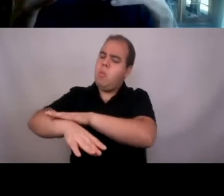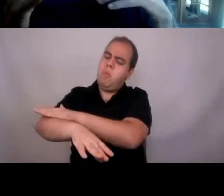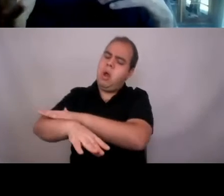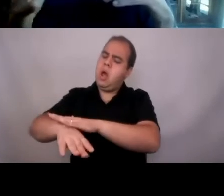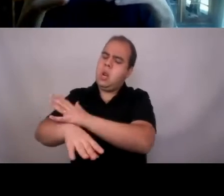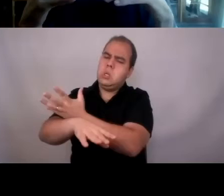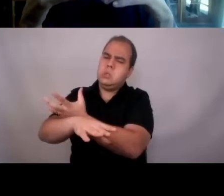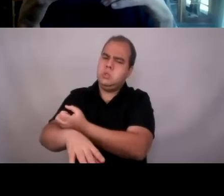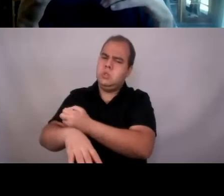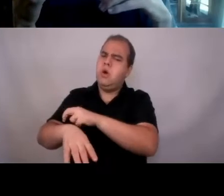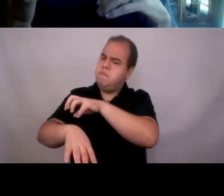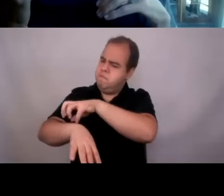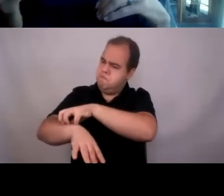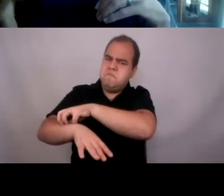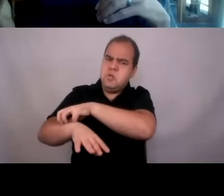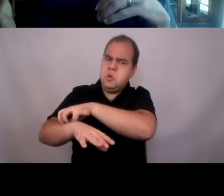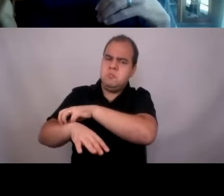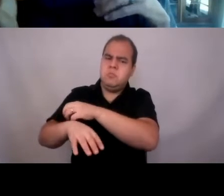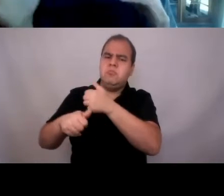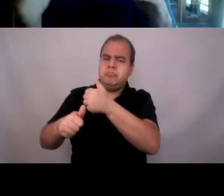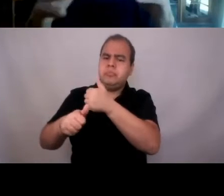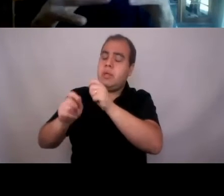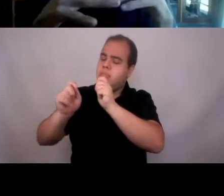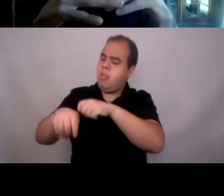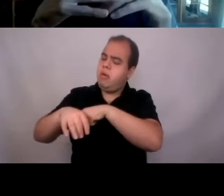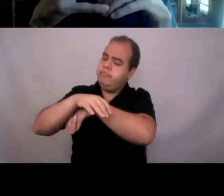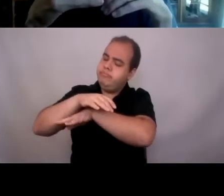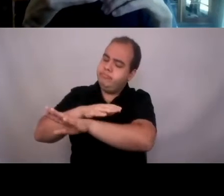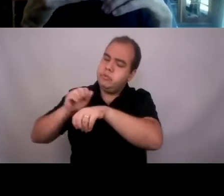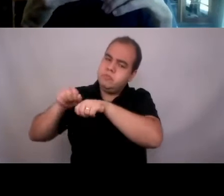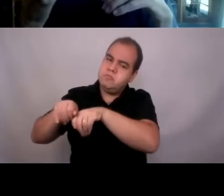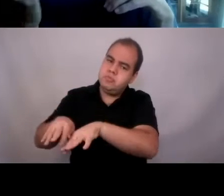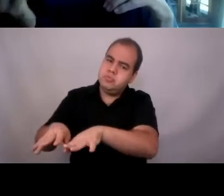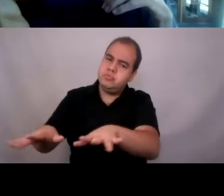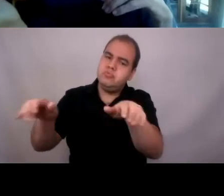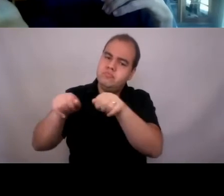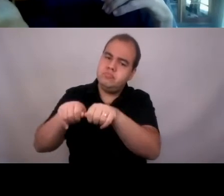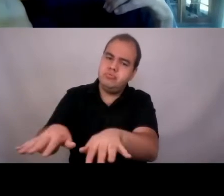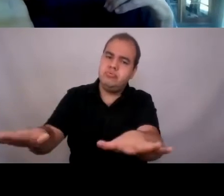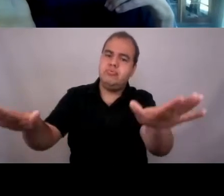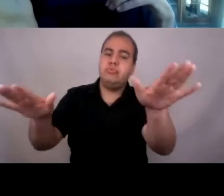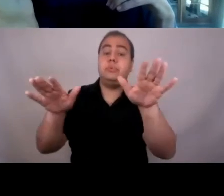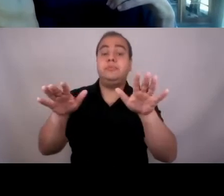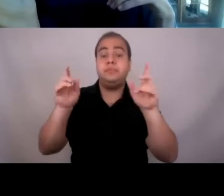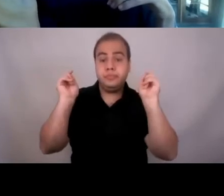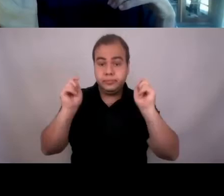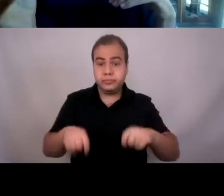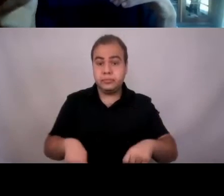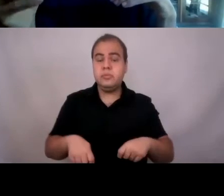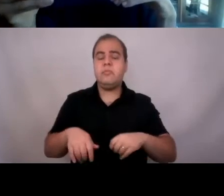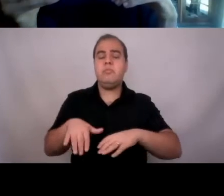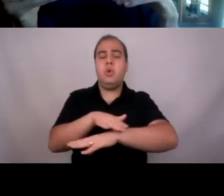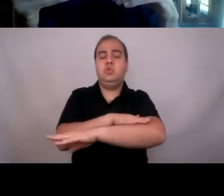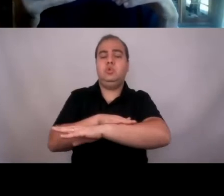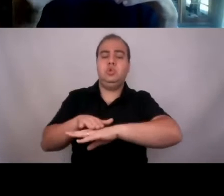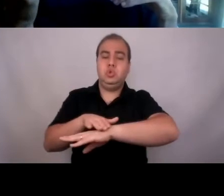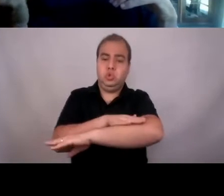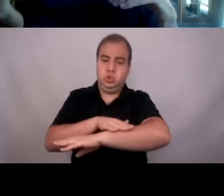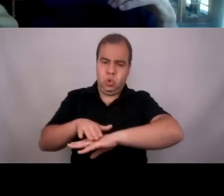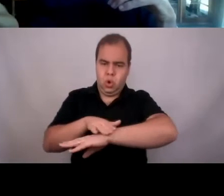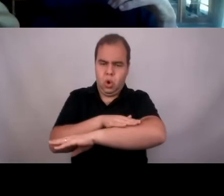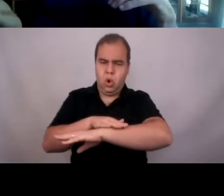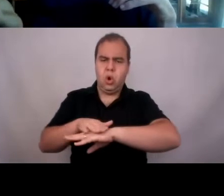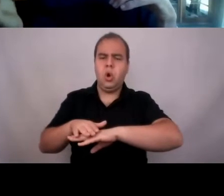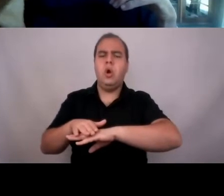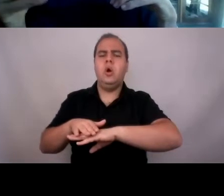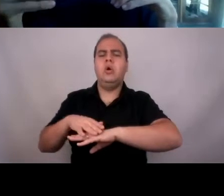uma quantidade de escoamento maior. E aí um solo mata-resposta, como eu coloquei aí na tabela, mesmo